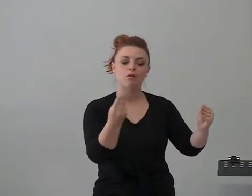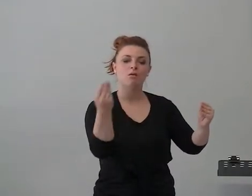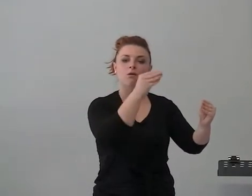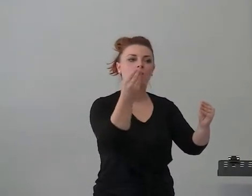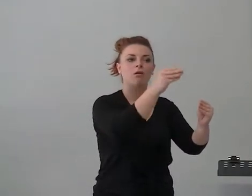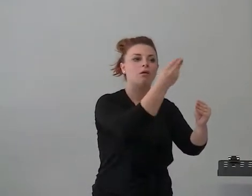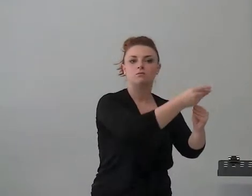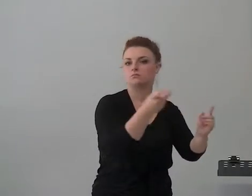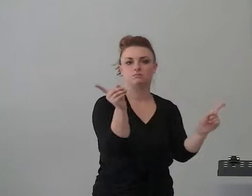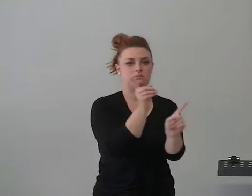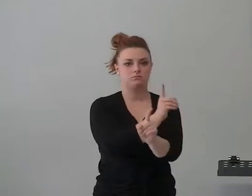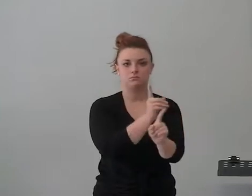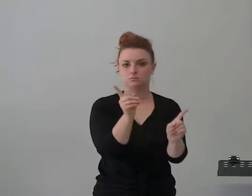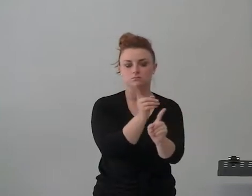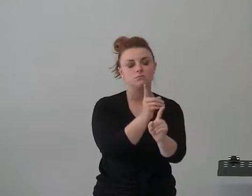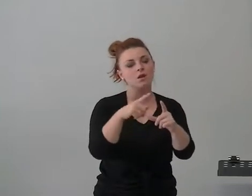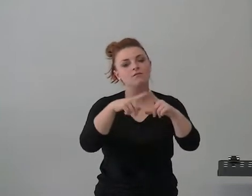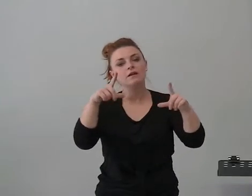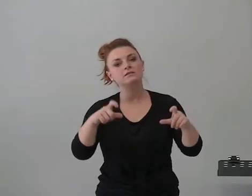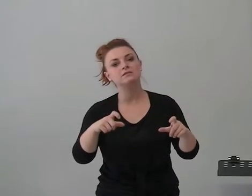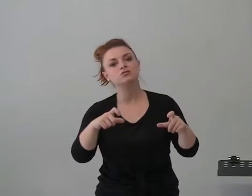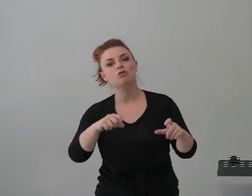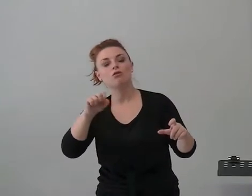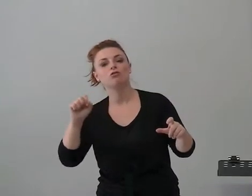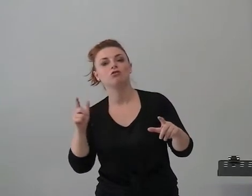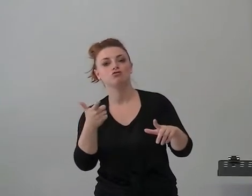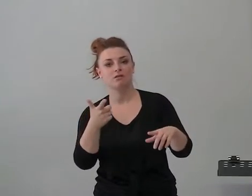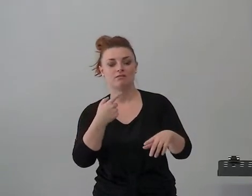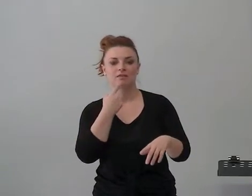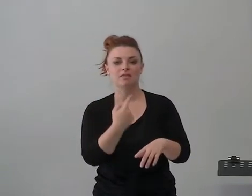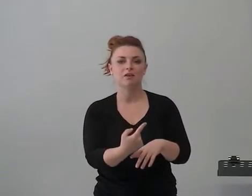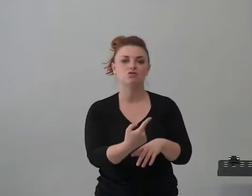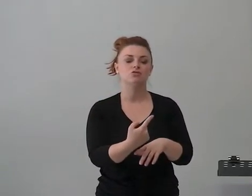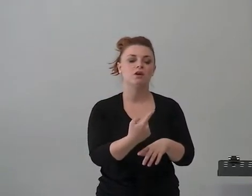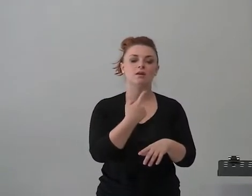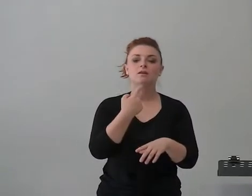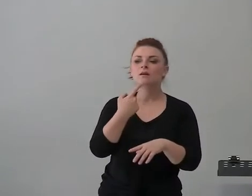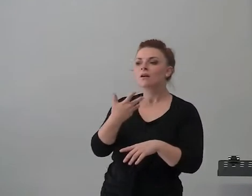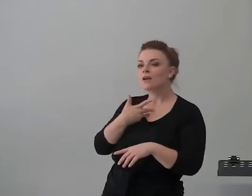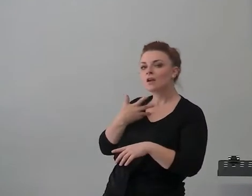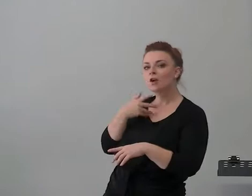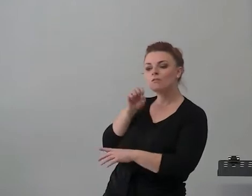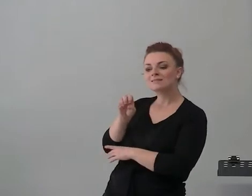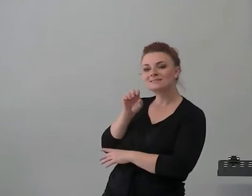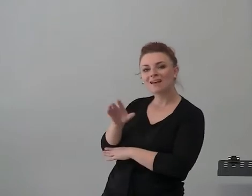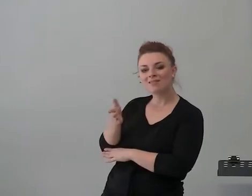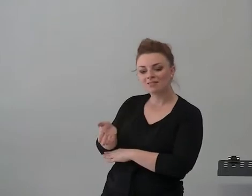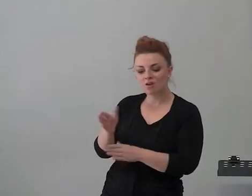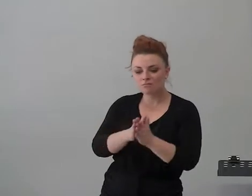Versetto 17. E insegnava dicendo loro, non è scritto nell'Antico